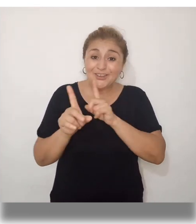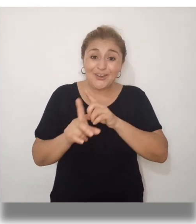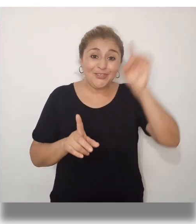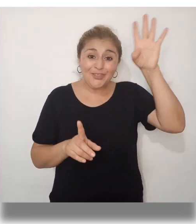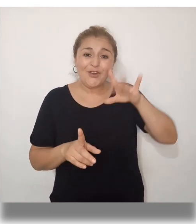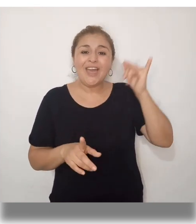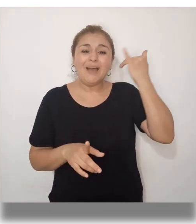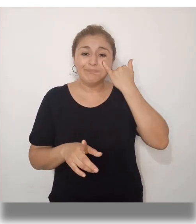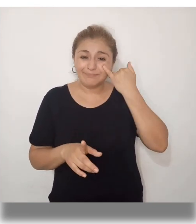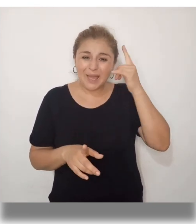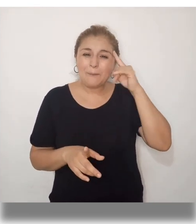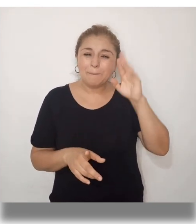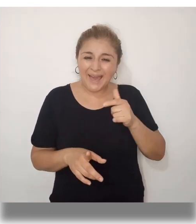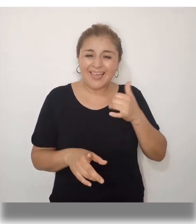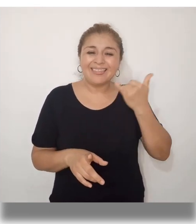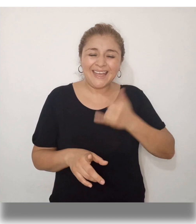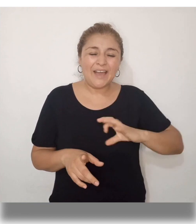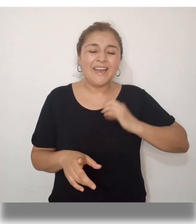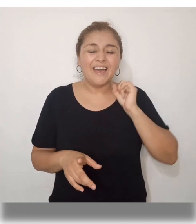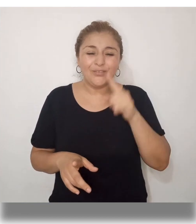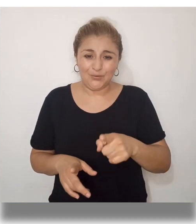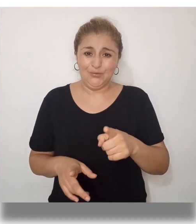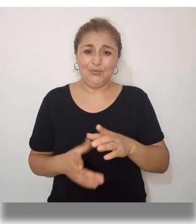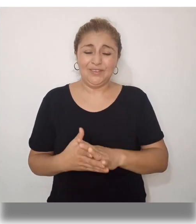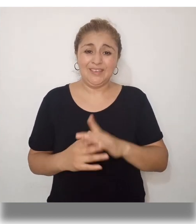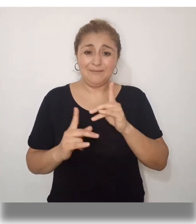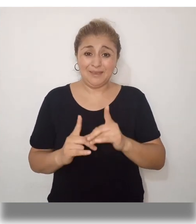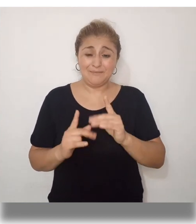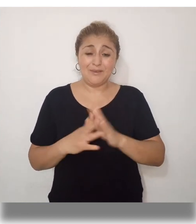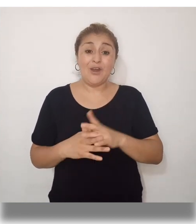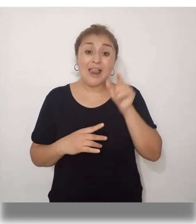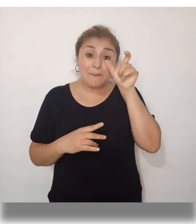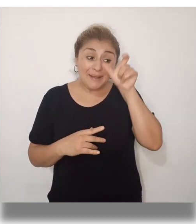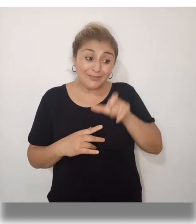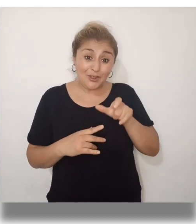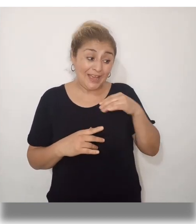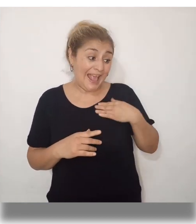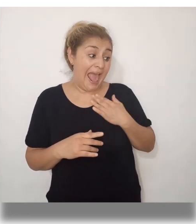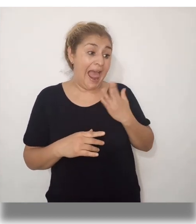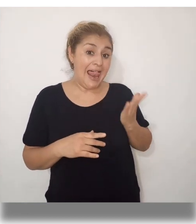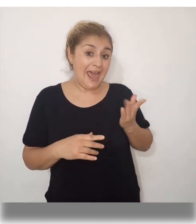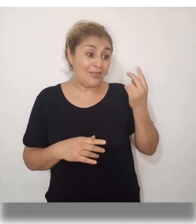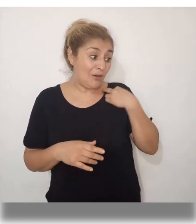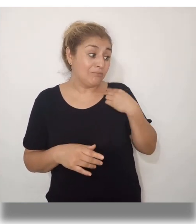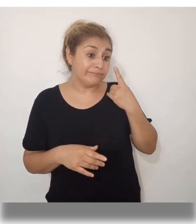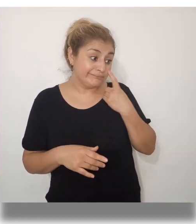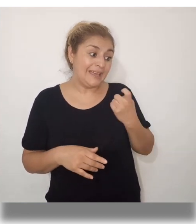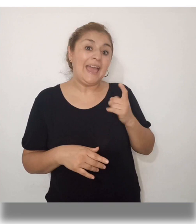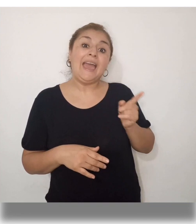Y si soy hijo el que está a mi lado es mi hermano